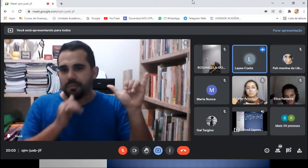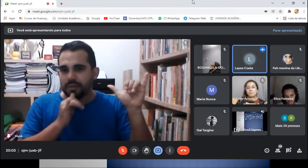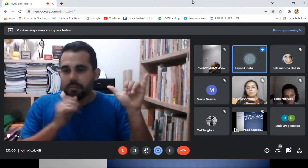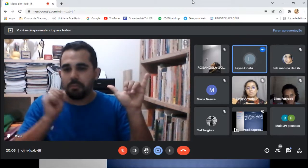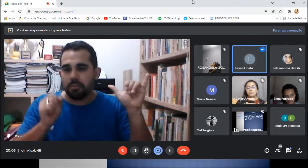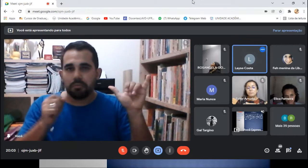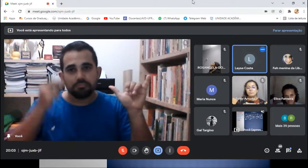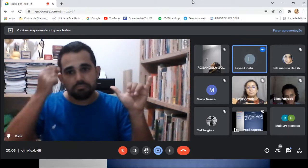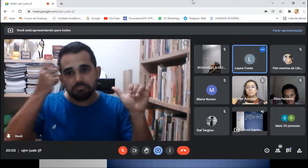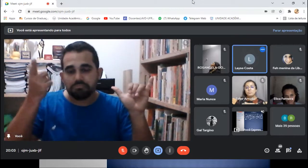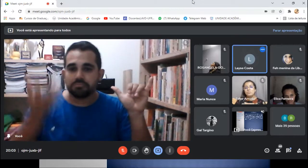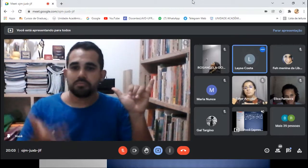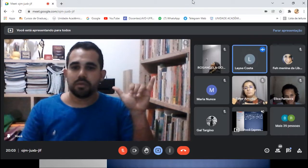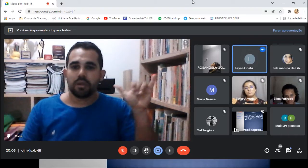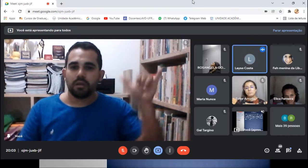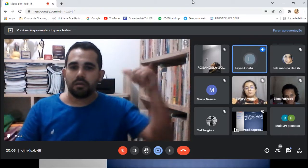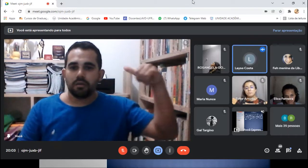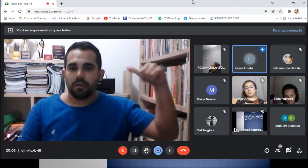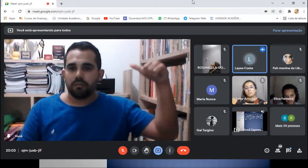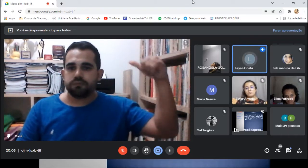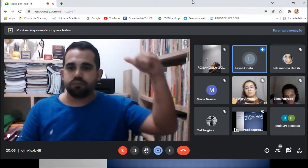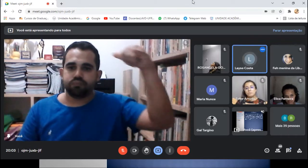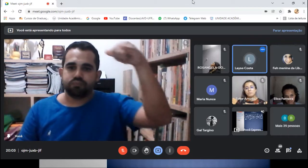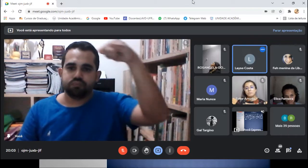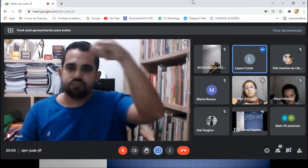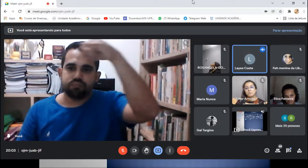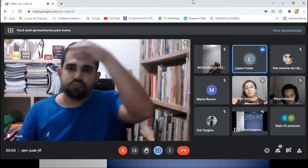significado. Eu posso pensar avião.